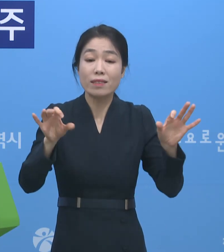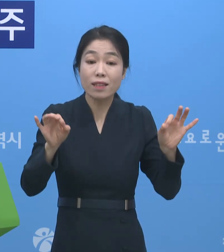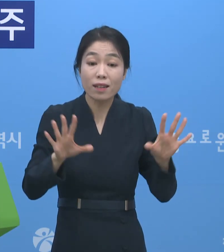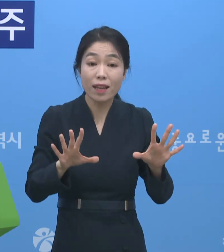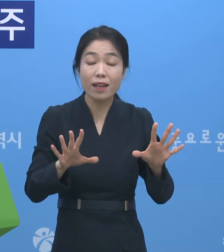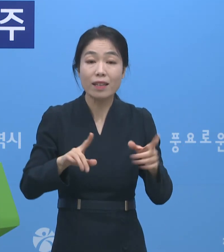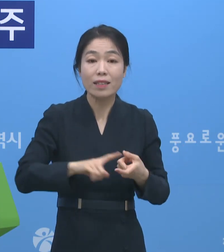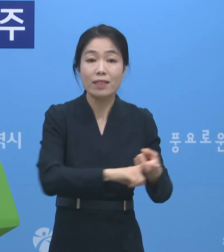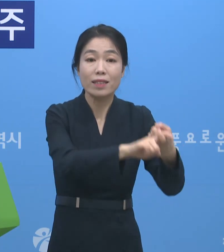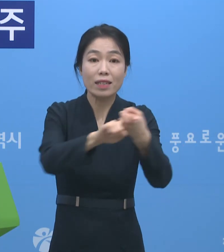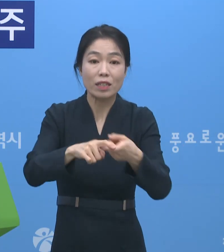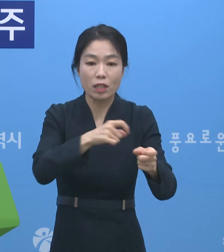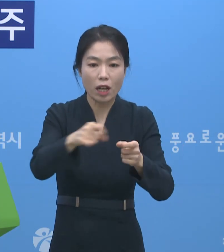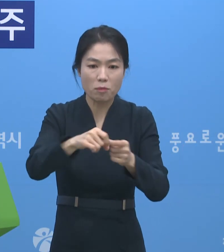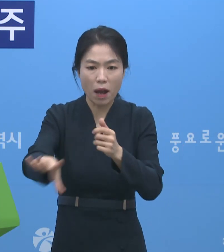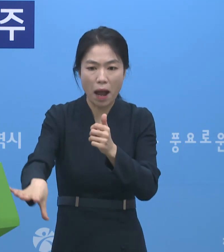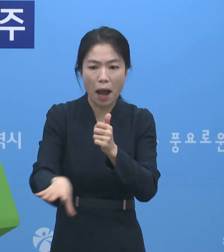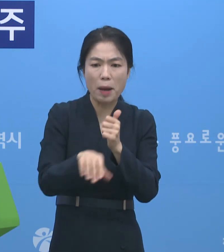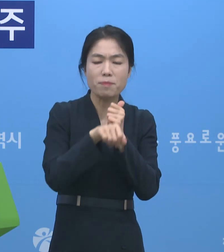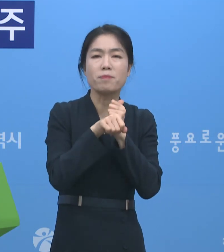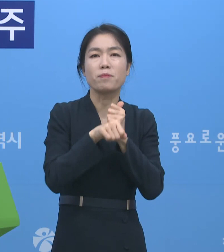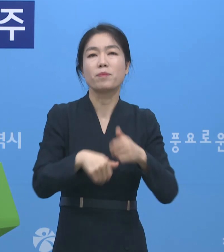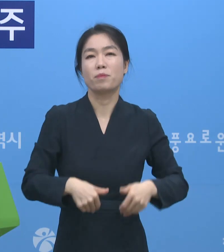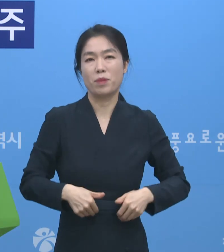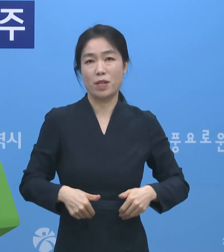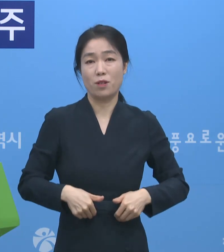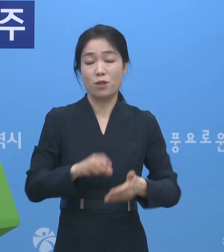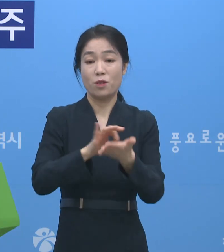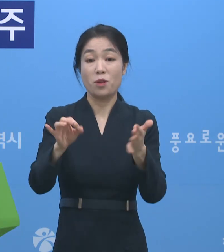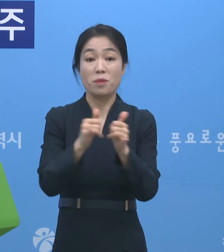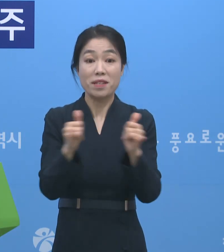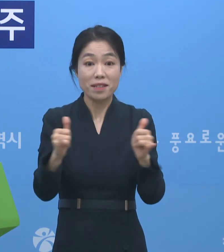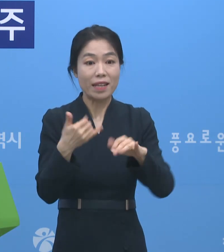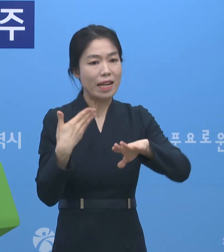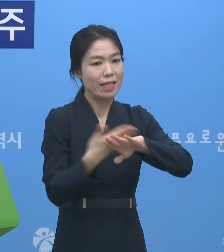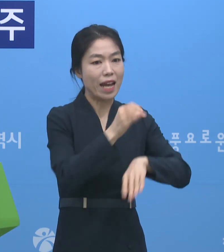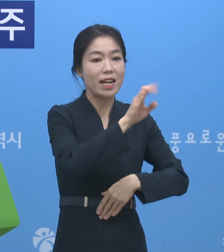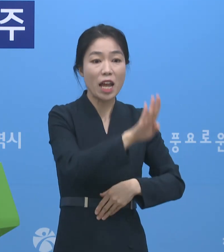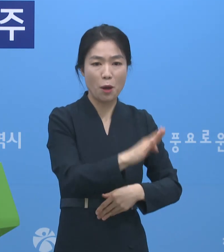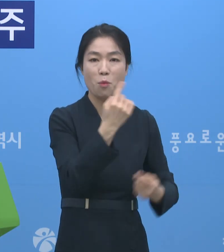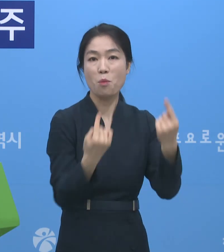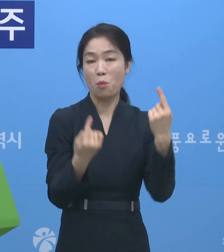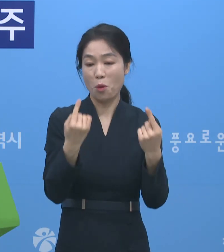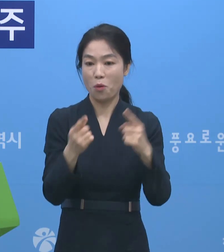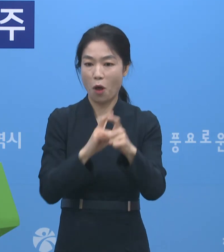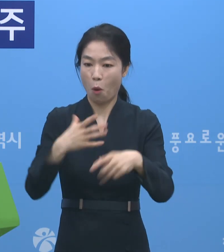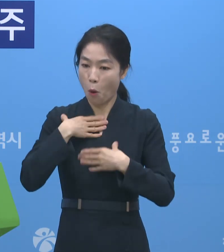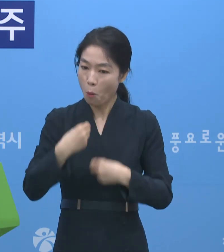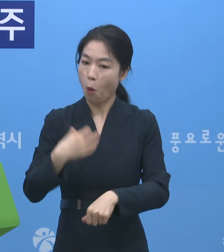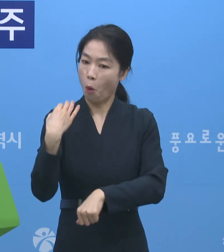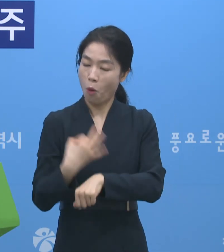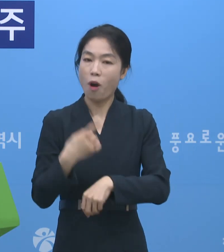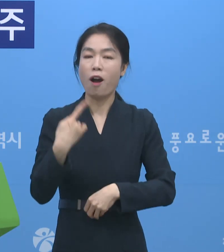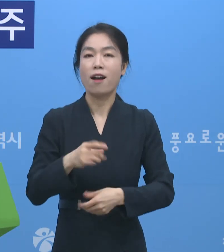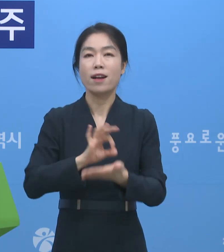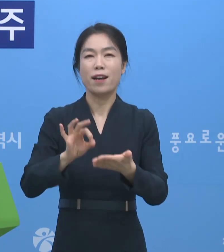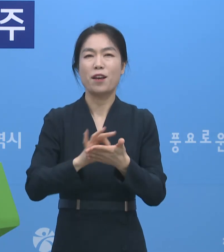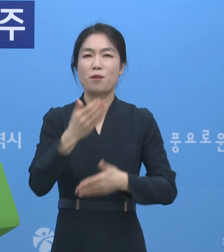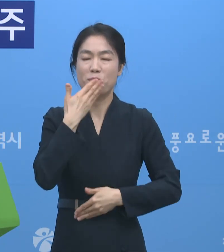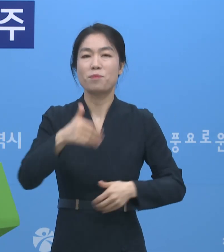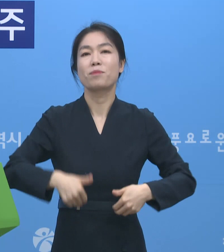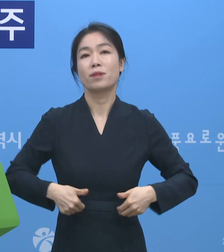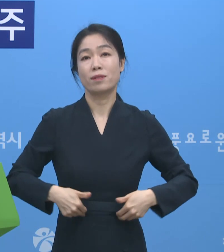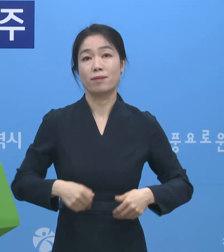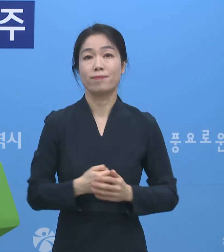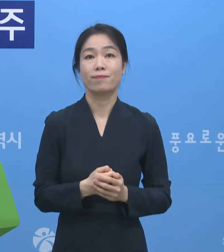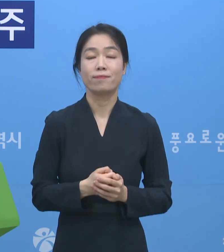내에 가맹점을 최대한 확보해 소비자들이 다른 배달앱보다 더 편리하게 이용할 수 있어야